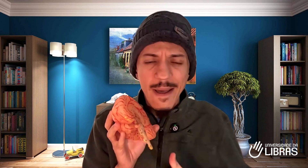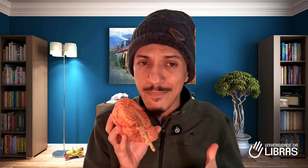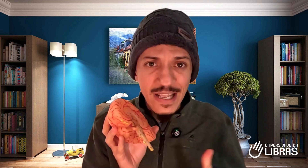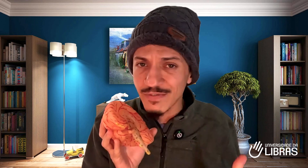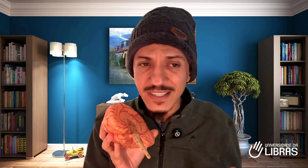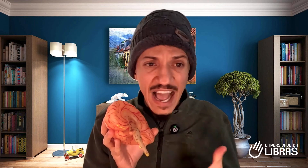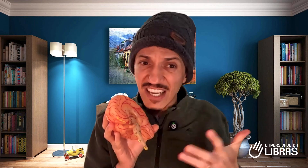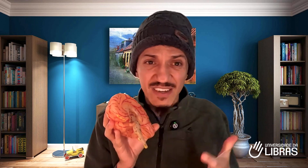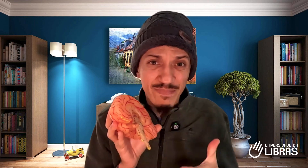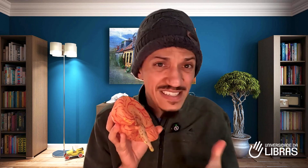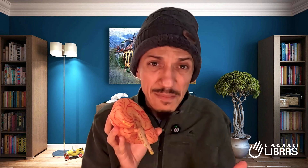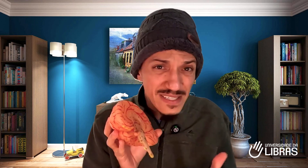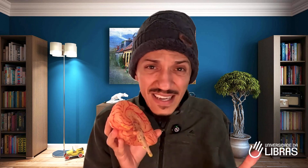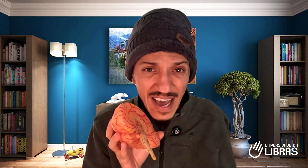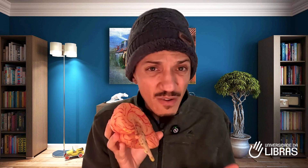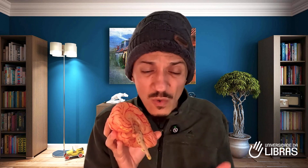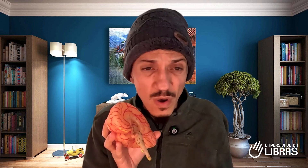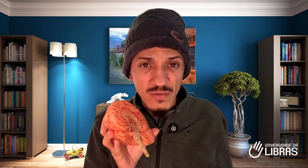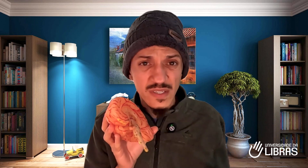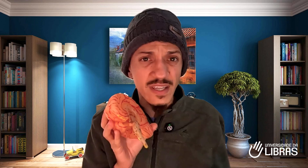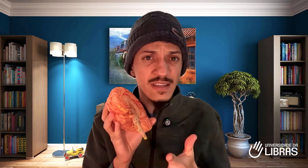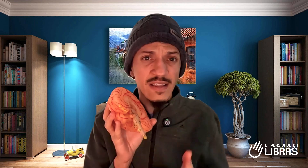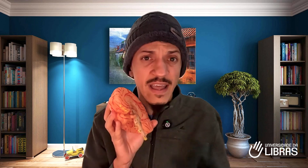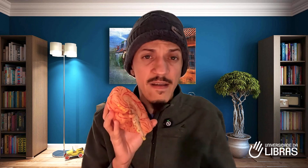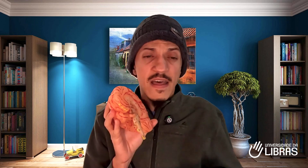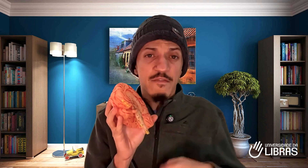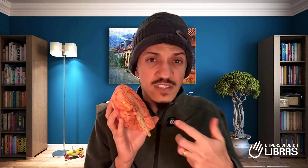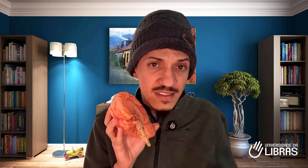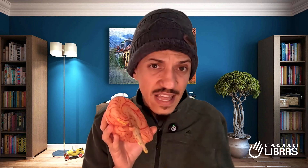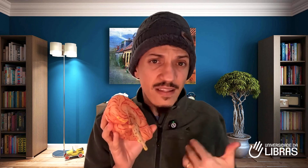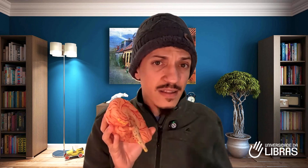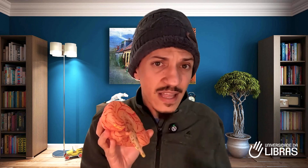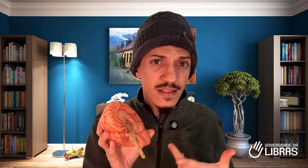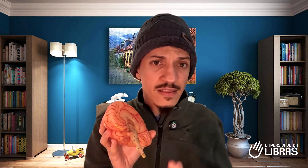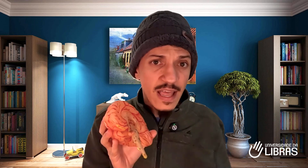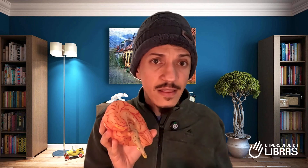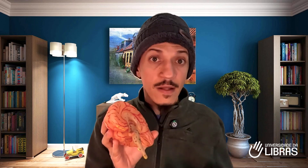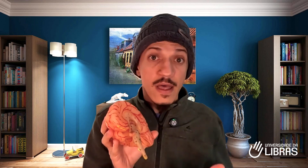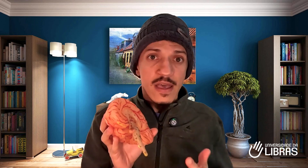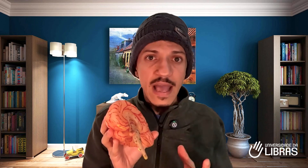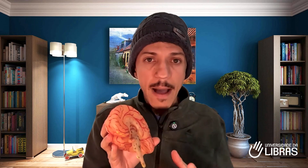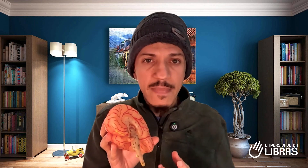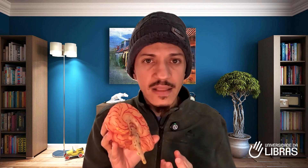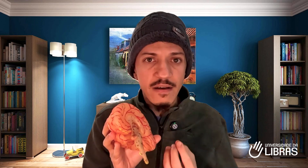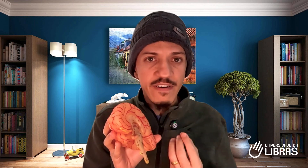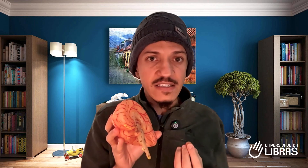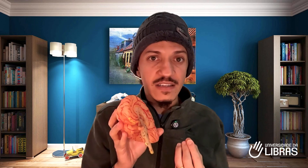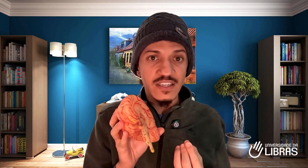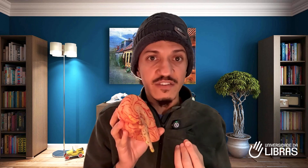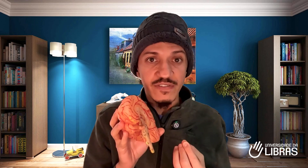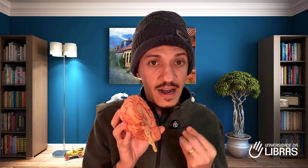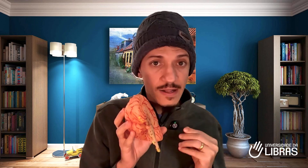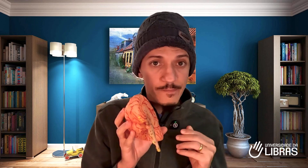repente você percebe assim, cara, eu não estou conseguindo entender. E você tenta e a amígdala vai sendo ativada